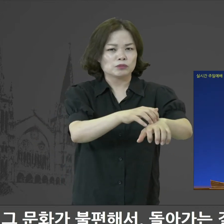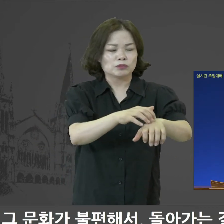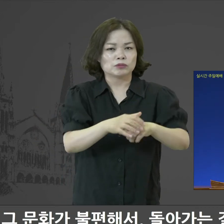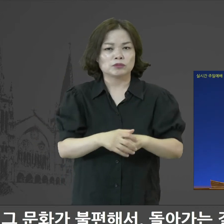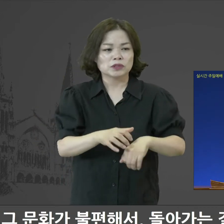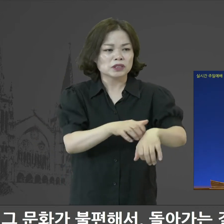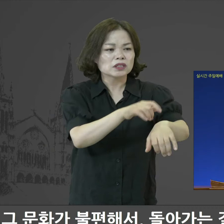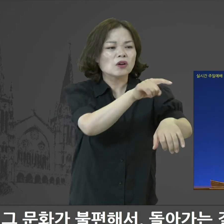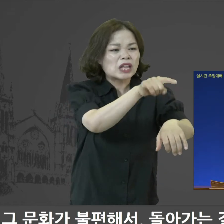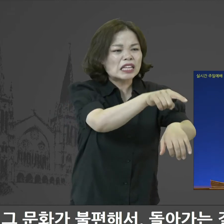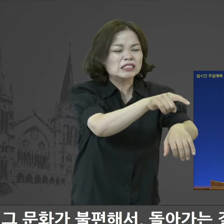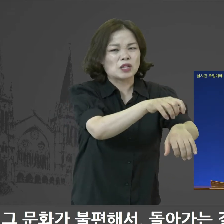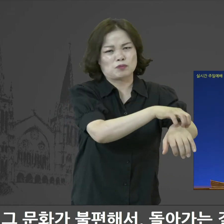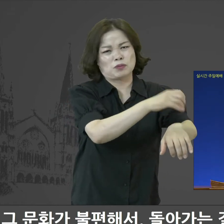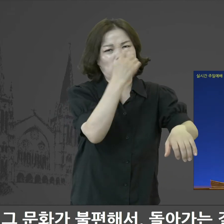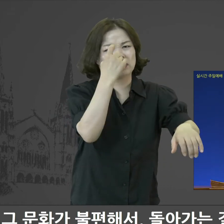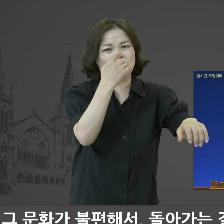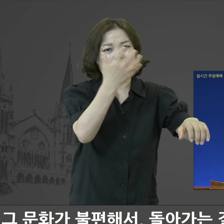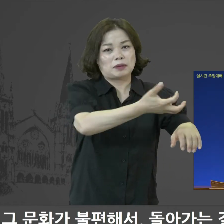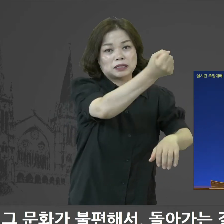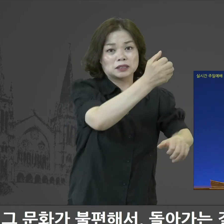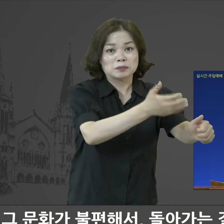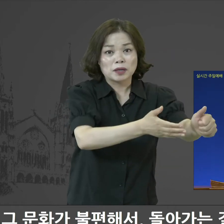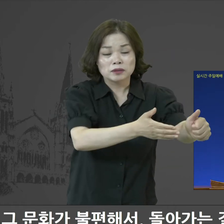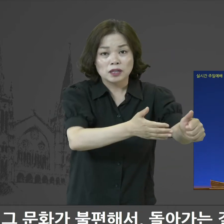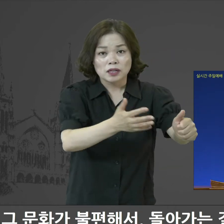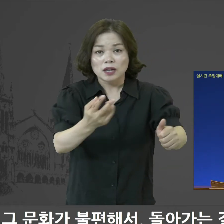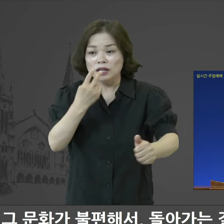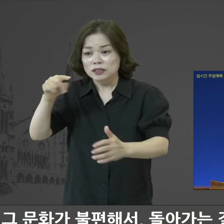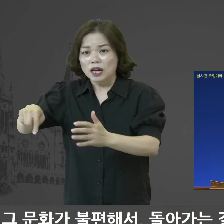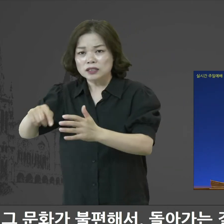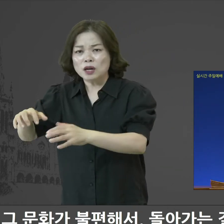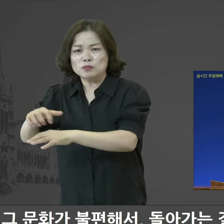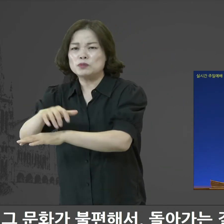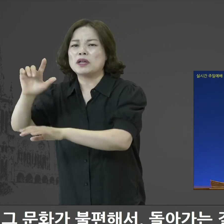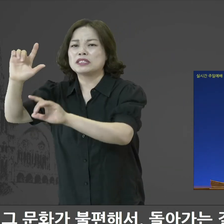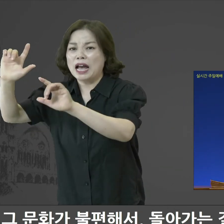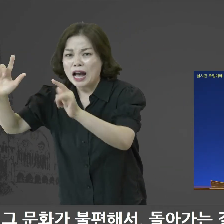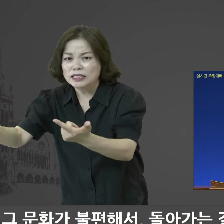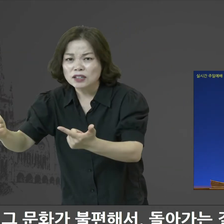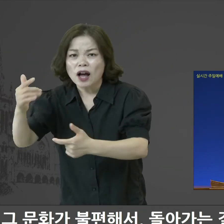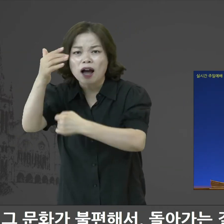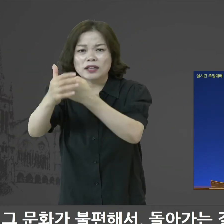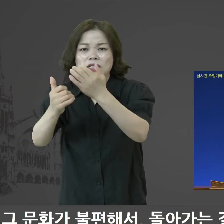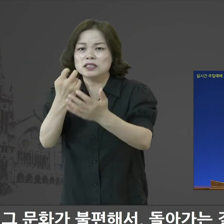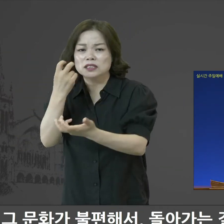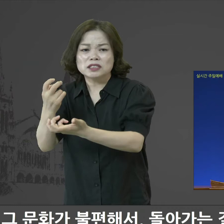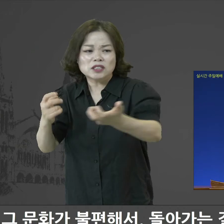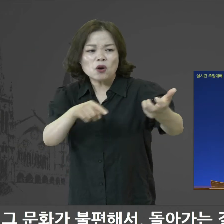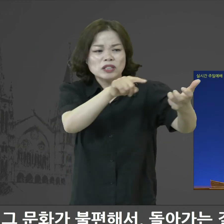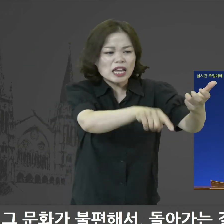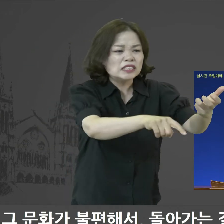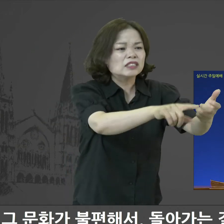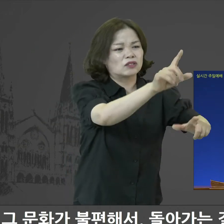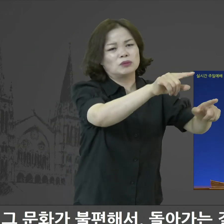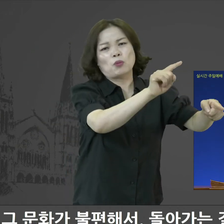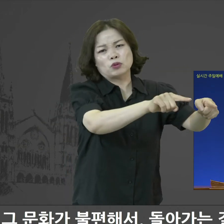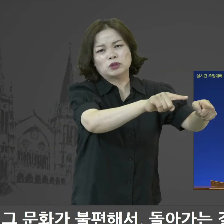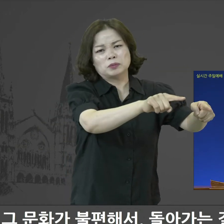좋겠습니다. 하나님의 생명 안에 있는 것이 불편한 게 아니라 하나님의 생명을 떠나 있는 것이